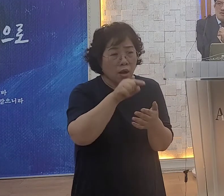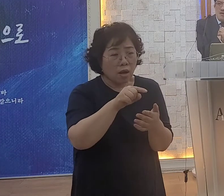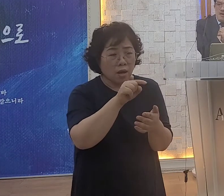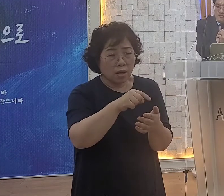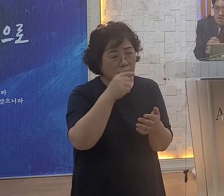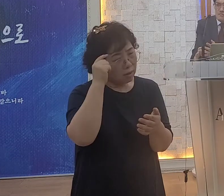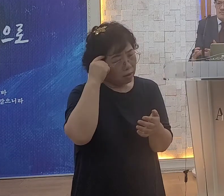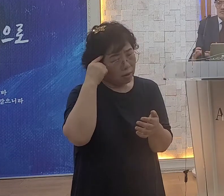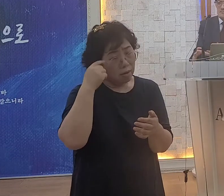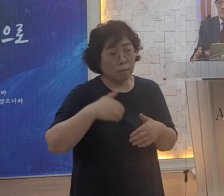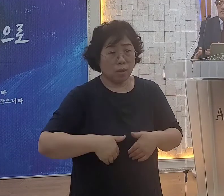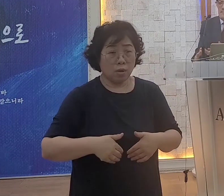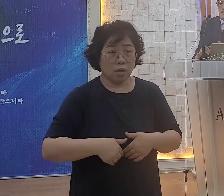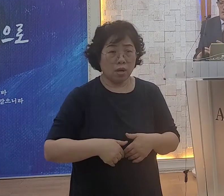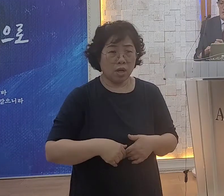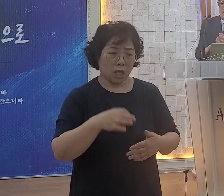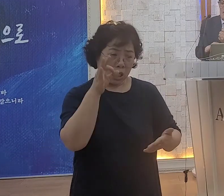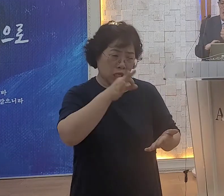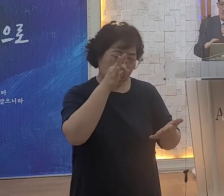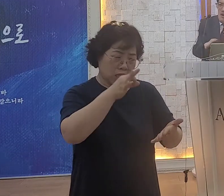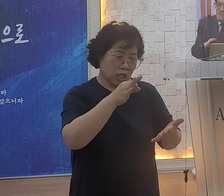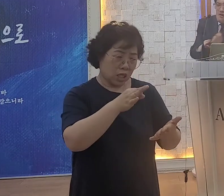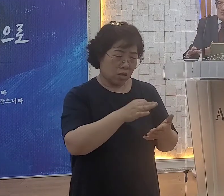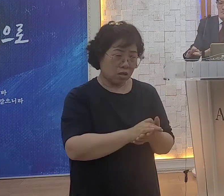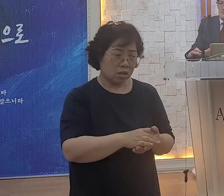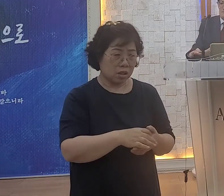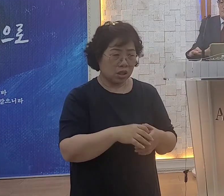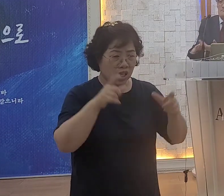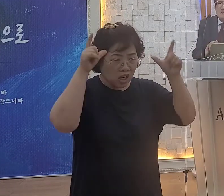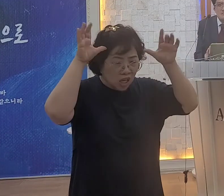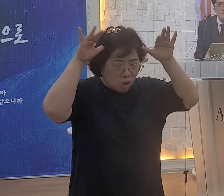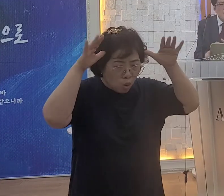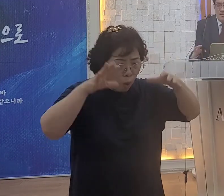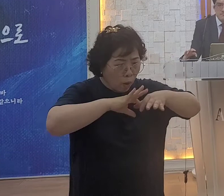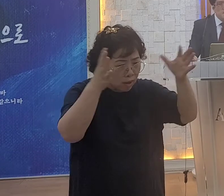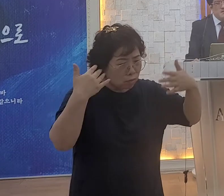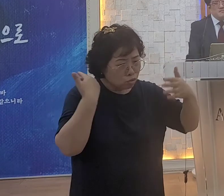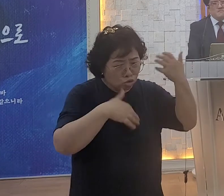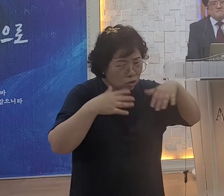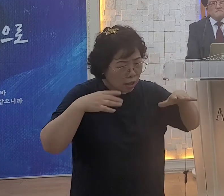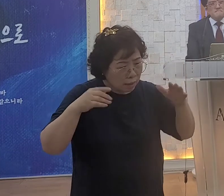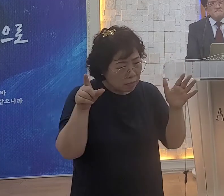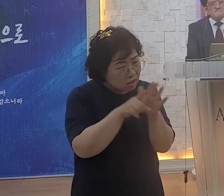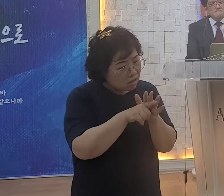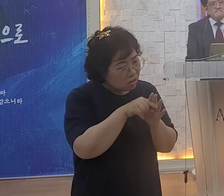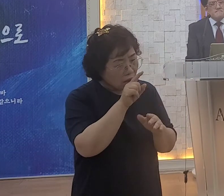정말 우리가 이 하찮은 믿음, 그냥 개나 소나 아무나 그냥 주는 믿음 아닙니다.